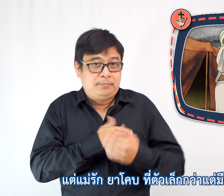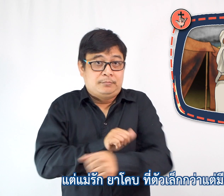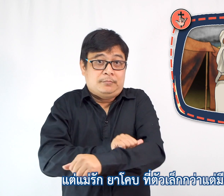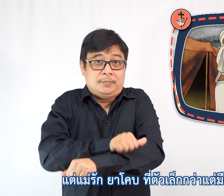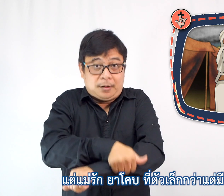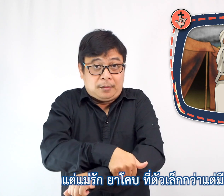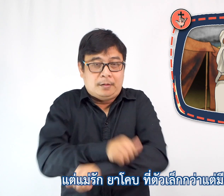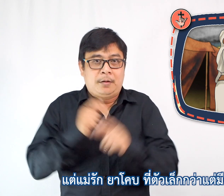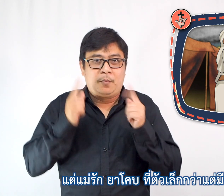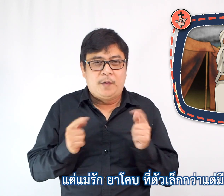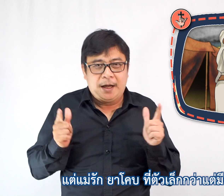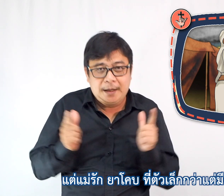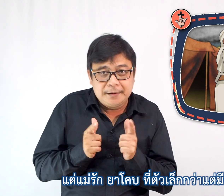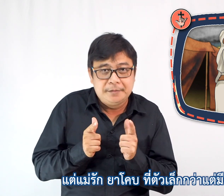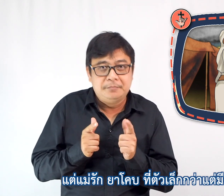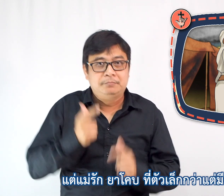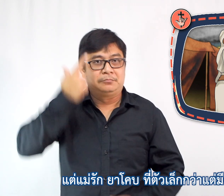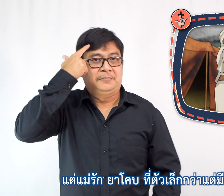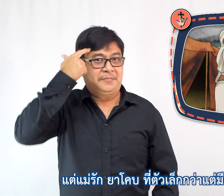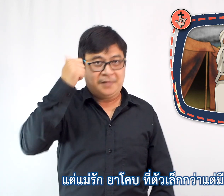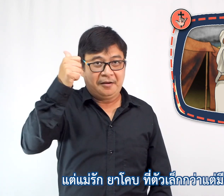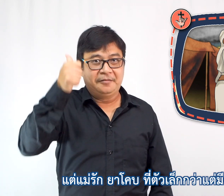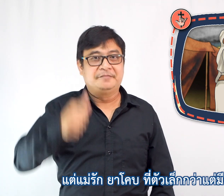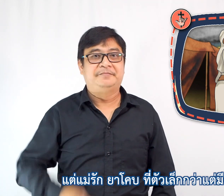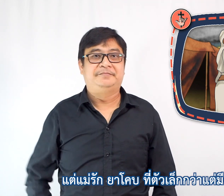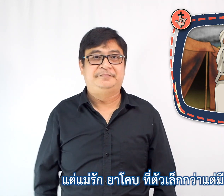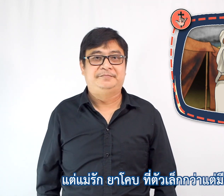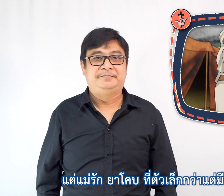บที่ตัวเล็กกว่าแต่มีความฉลาด